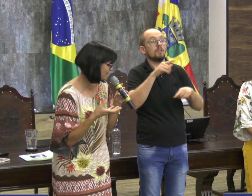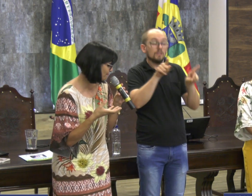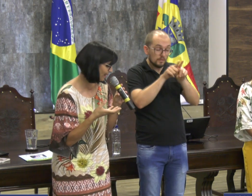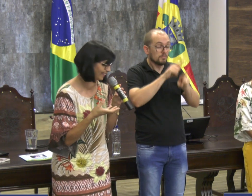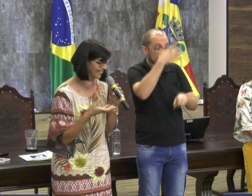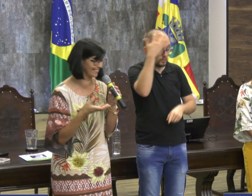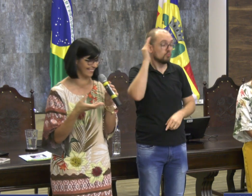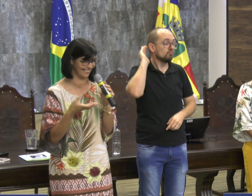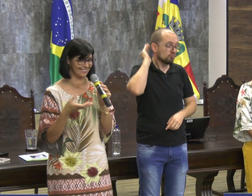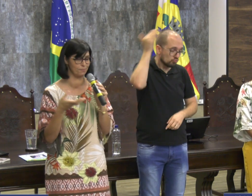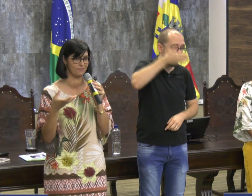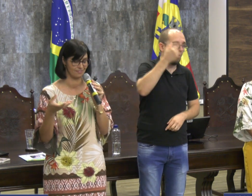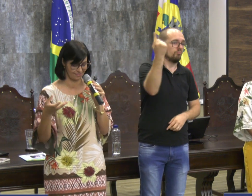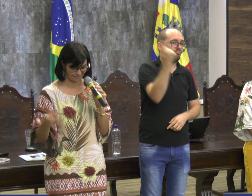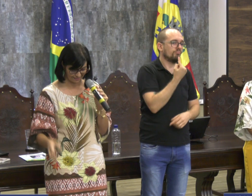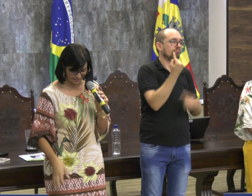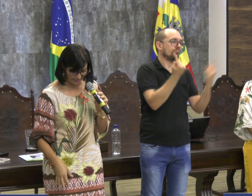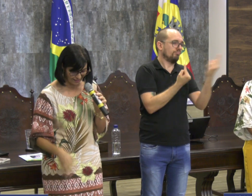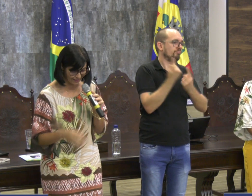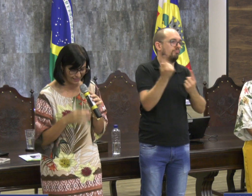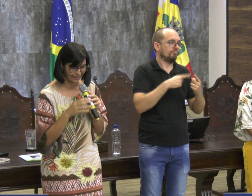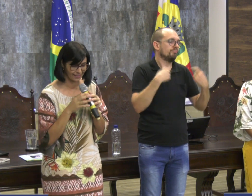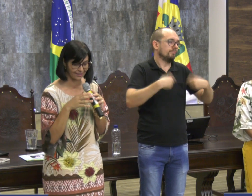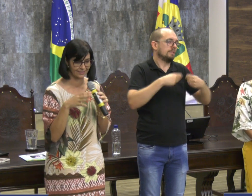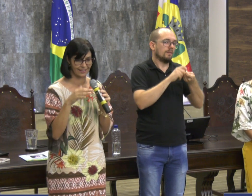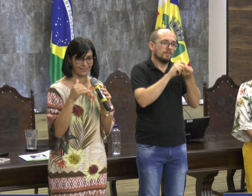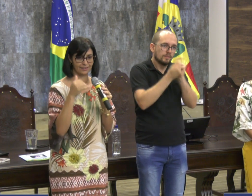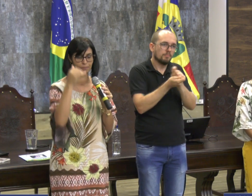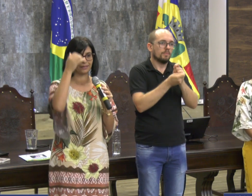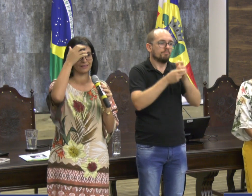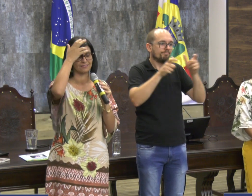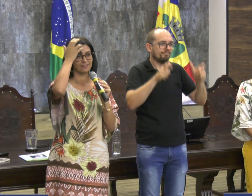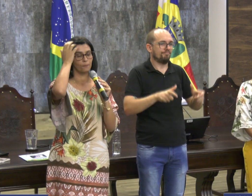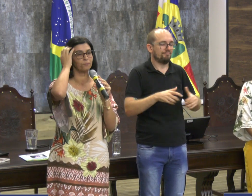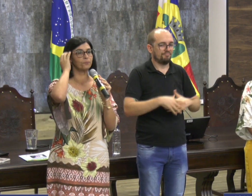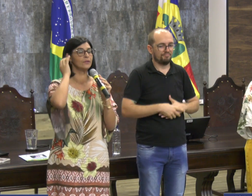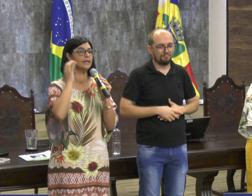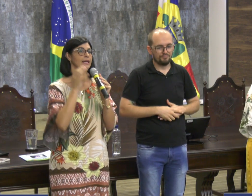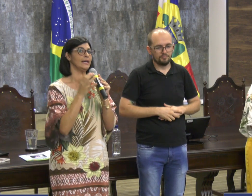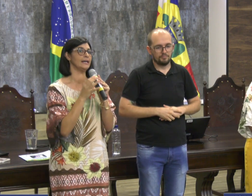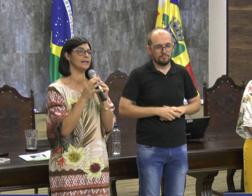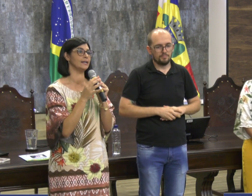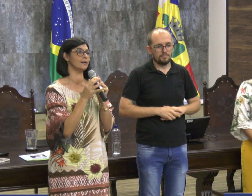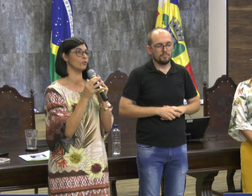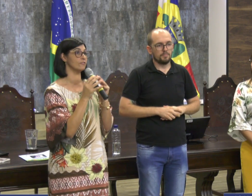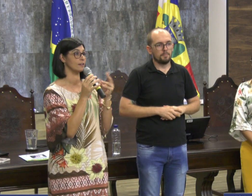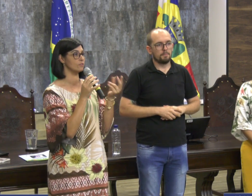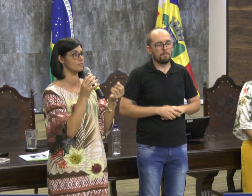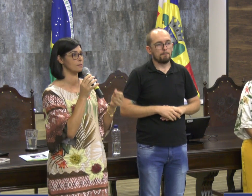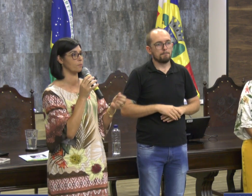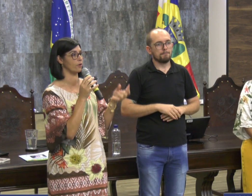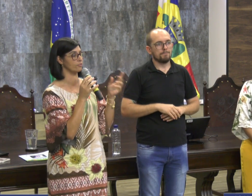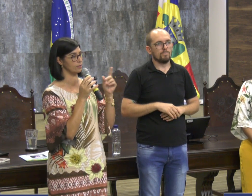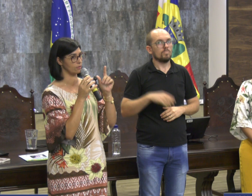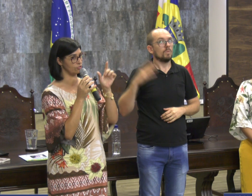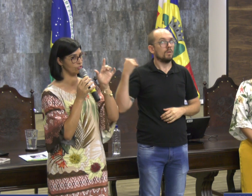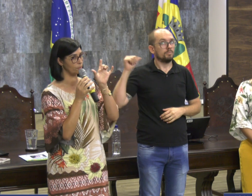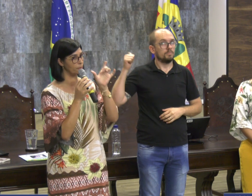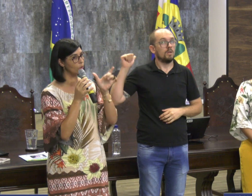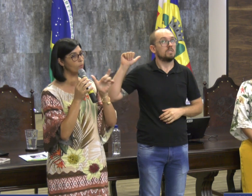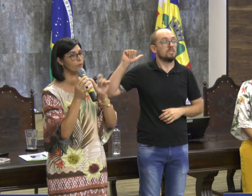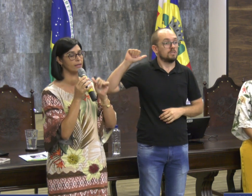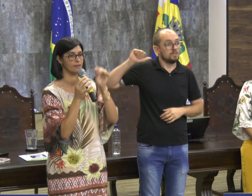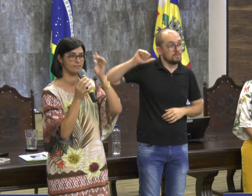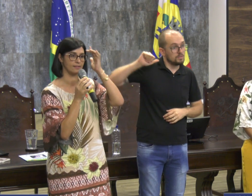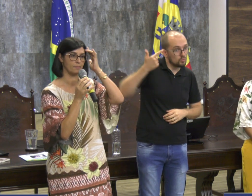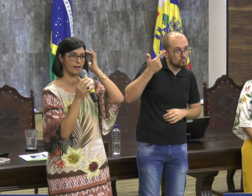surdo-cegas também, né? Que precisa da interpretação. O segundo simpósio, então, a gente